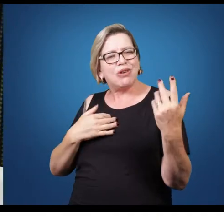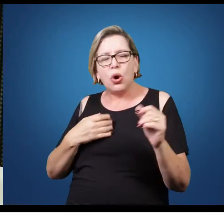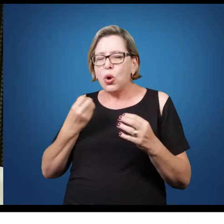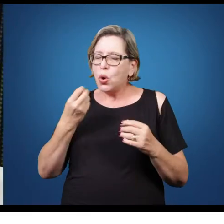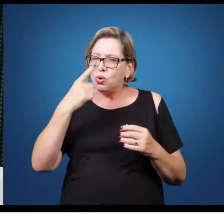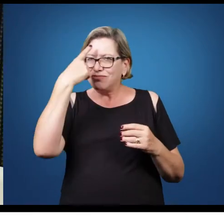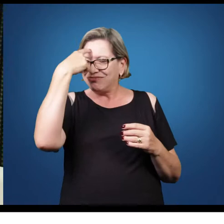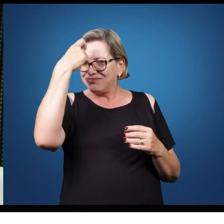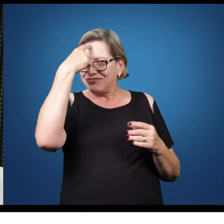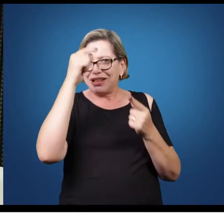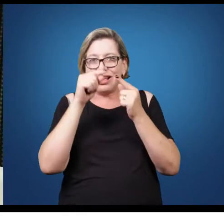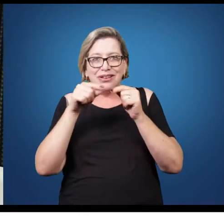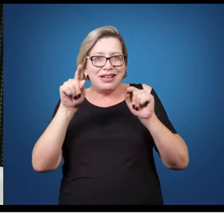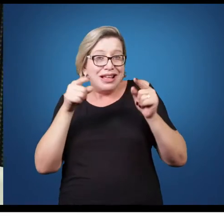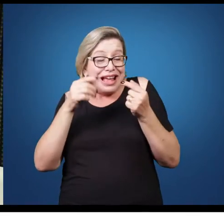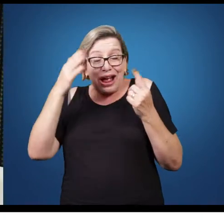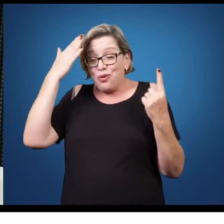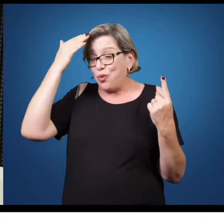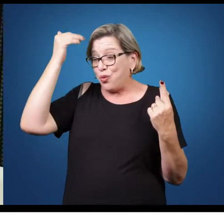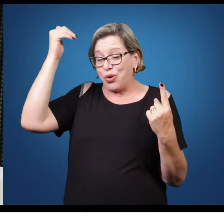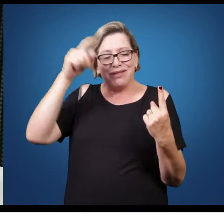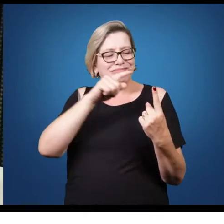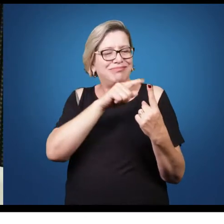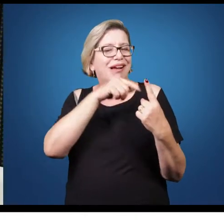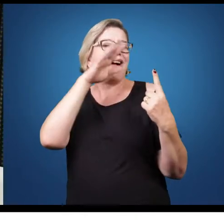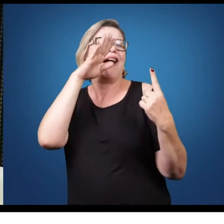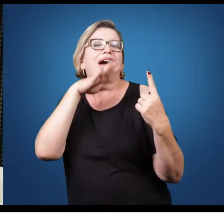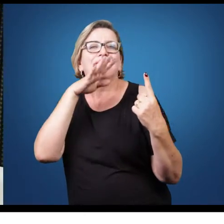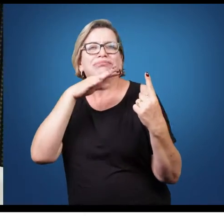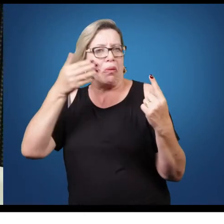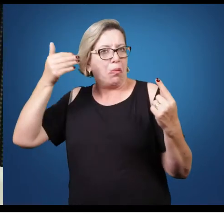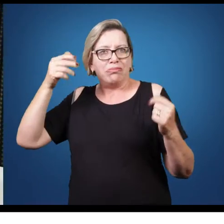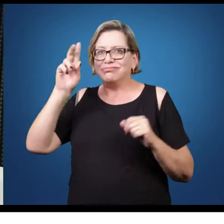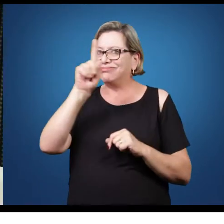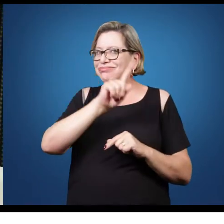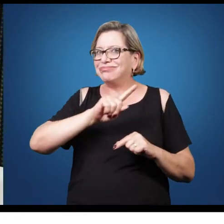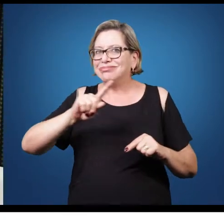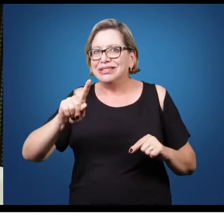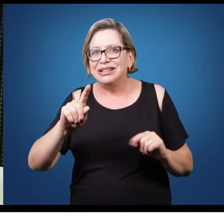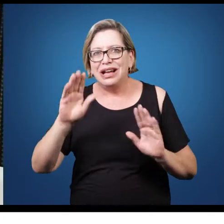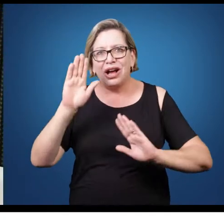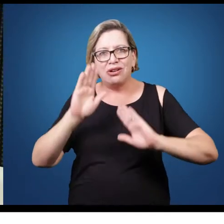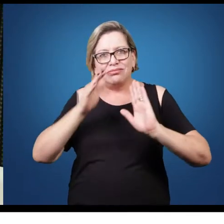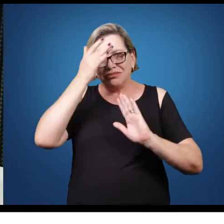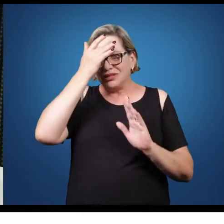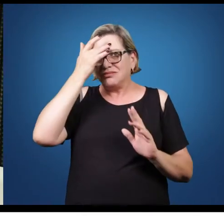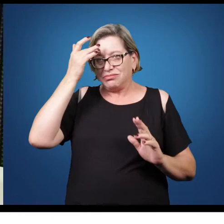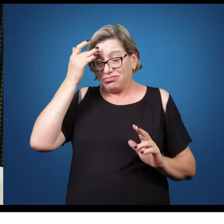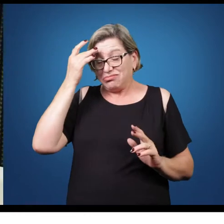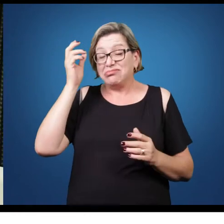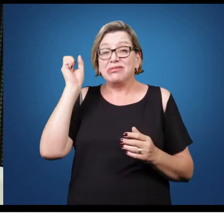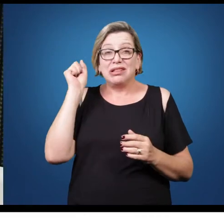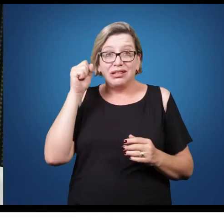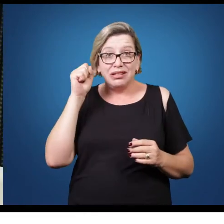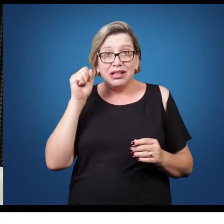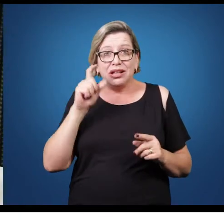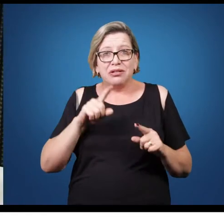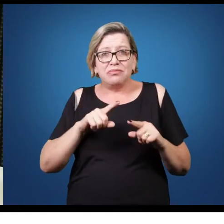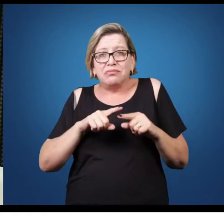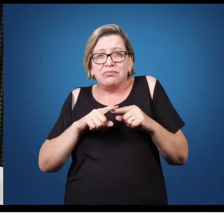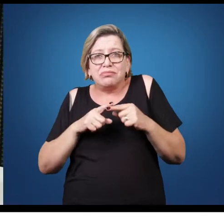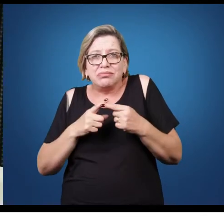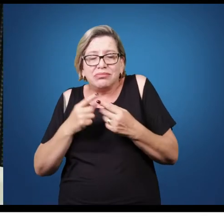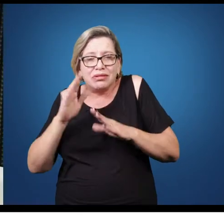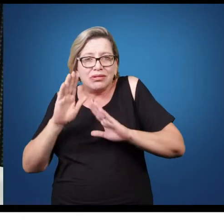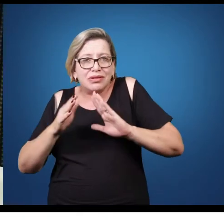foi considerado uma coisa assim maravilhosa alguns compositores foram muito referenciados mas possui alguma coisa além